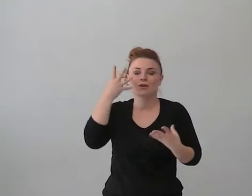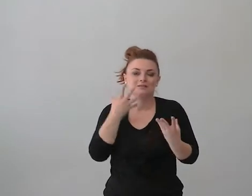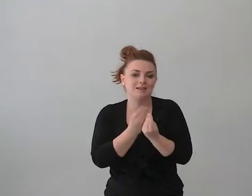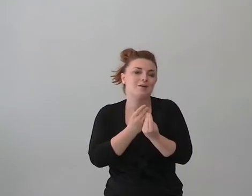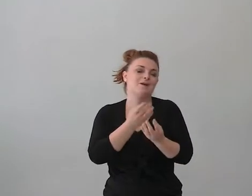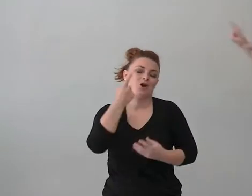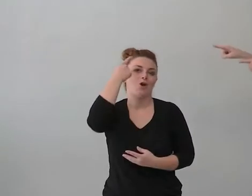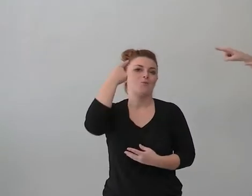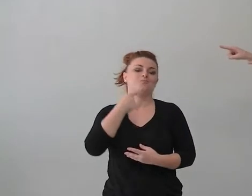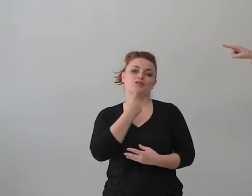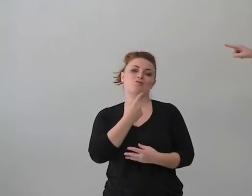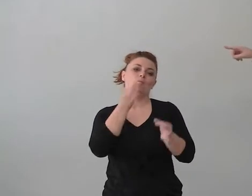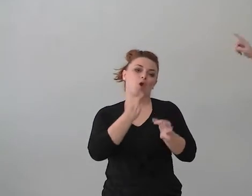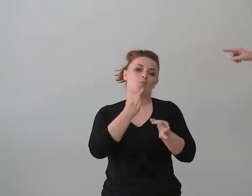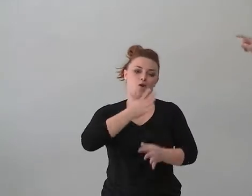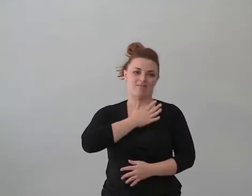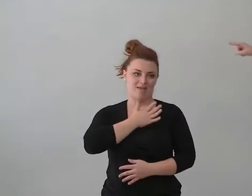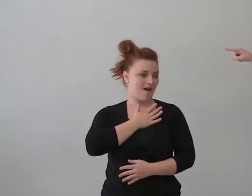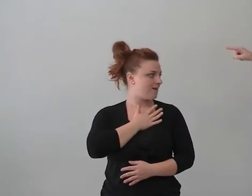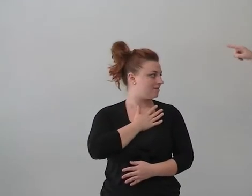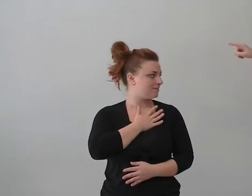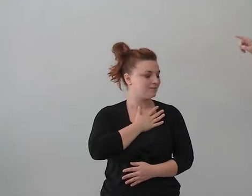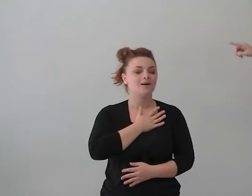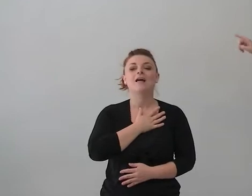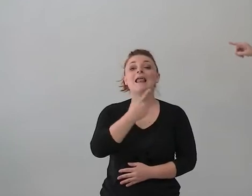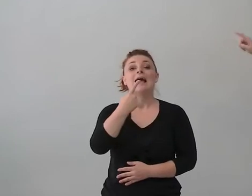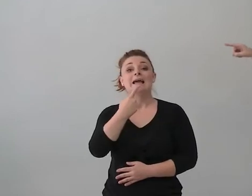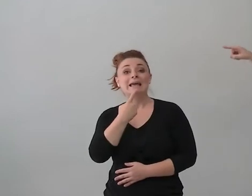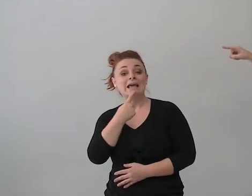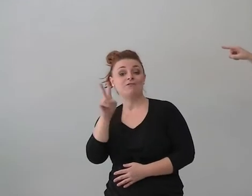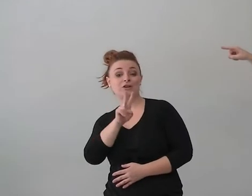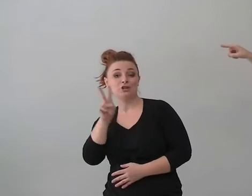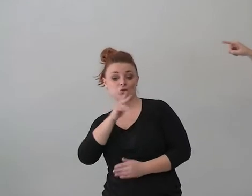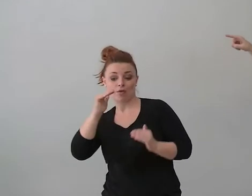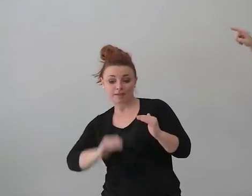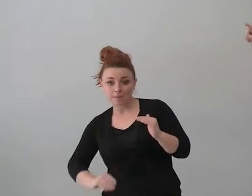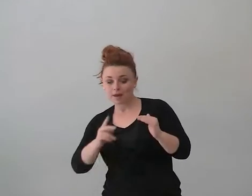Ok, mettetevi di là, tutti quanti in piedi, chi ha meno di 22 anni.